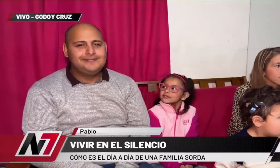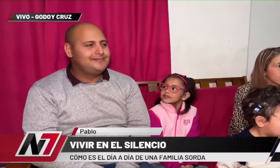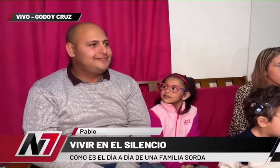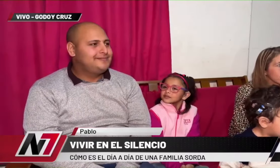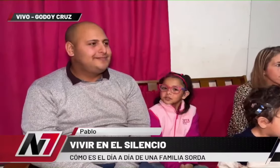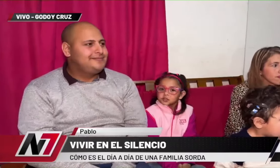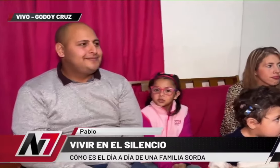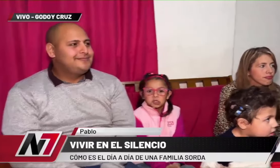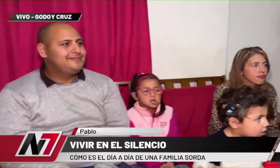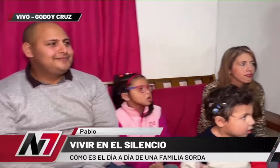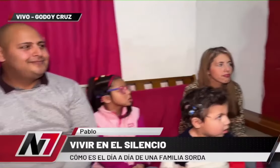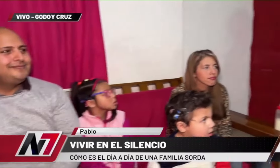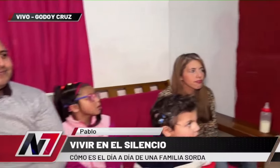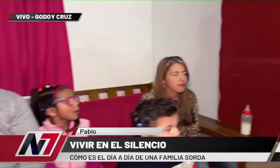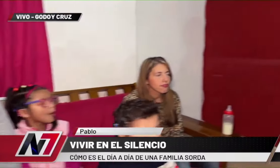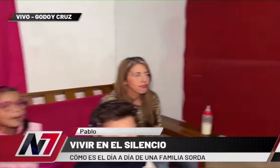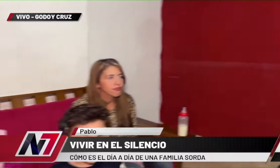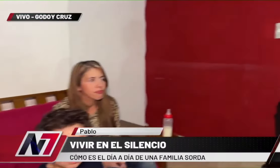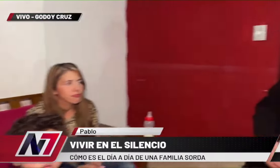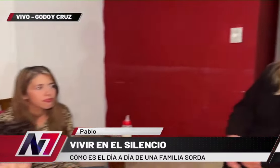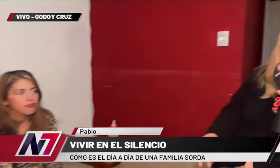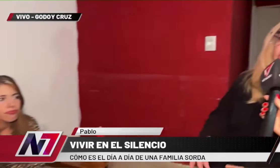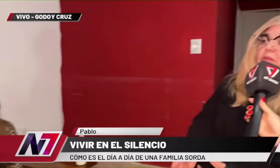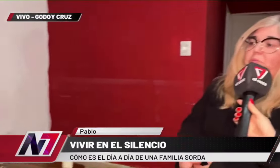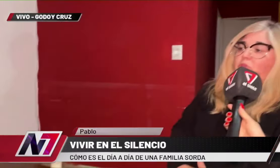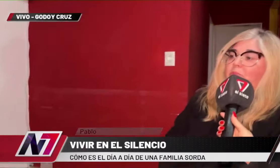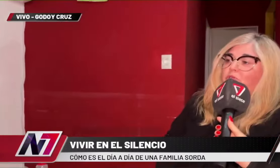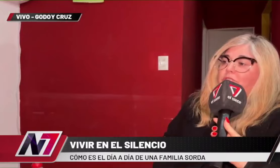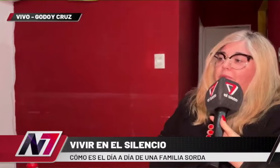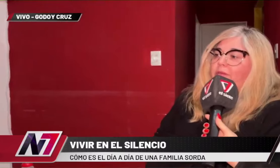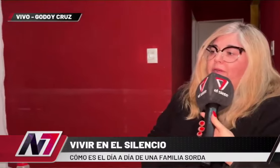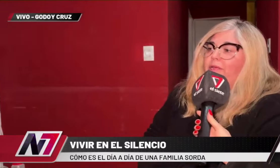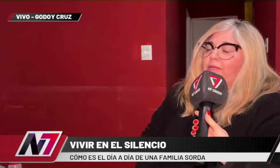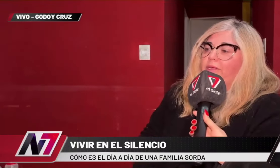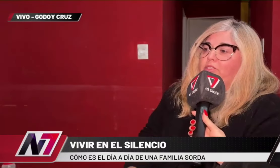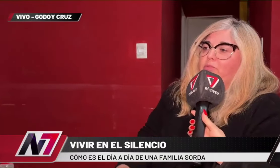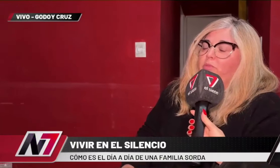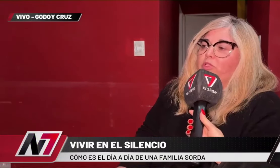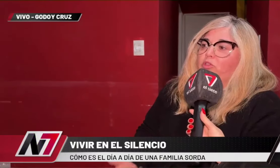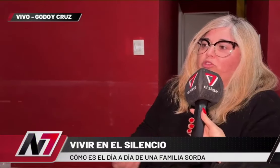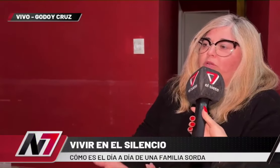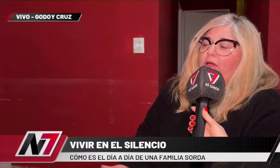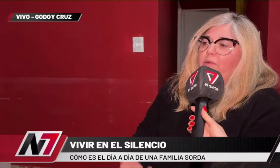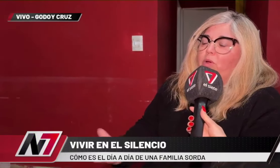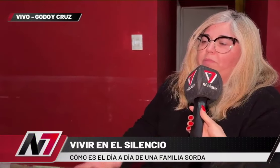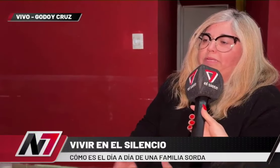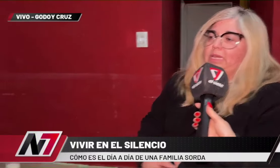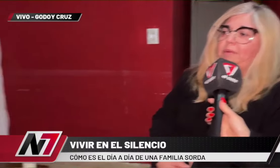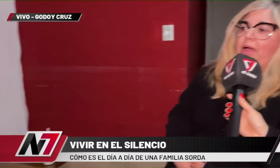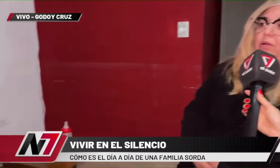un hilo atado, ¿sí? Hacia el bebé que se movía y podíamos Mi saber que en amor. ese momento lloraba o le pasaba algo.